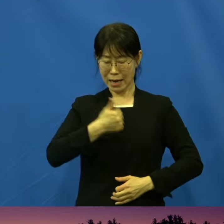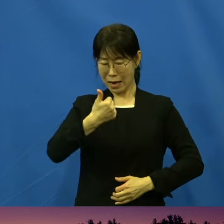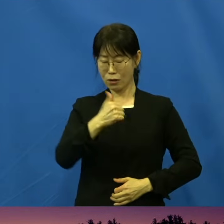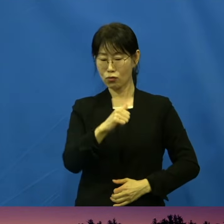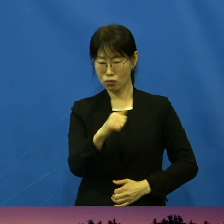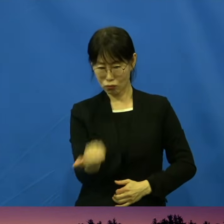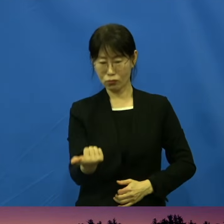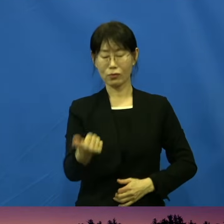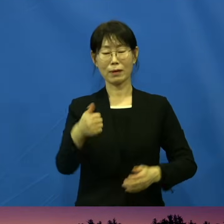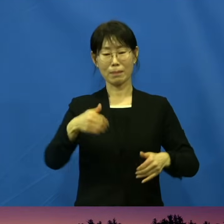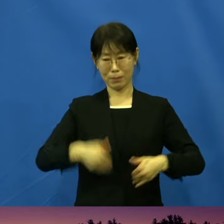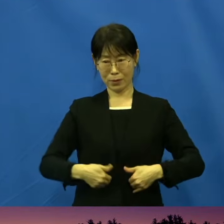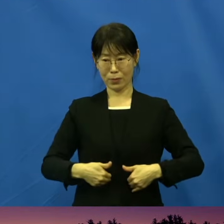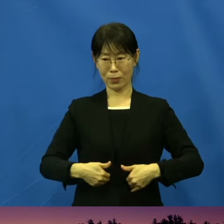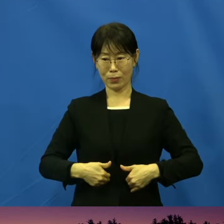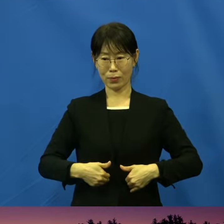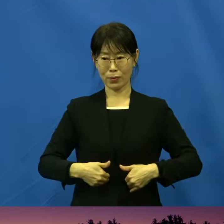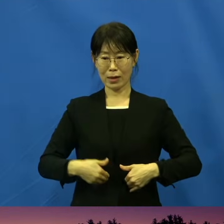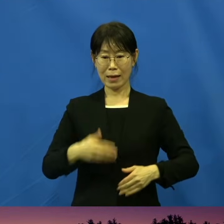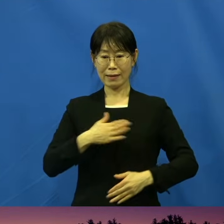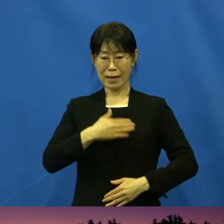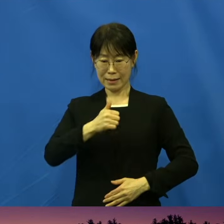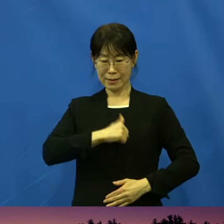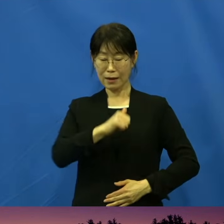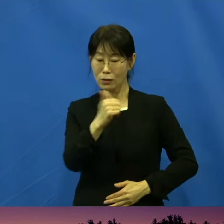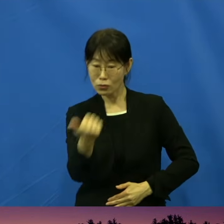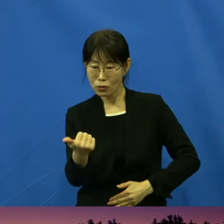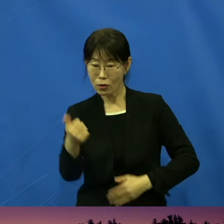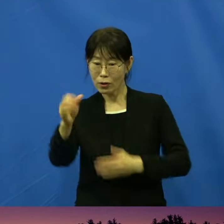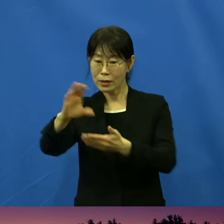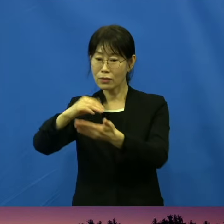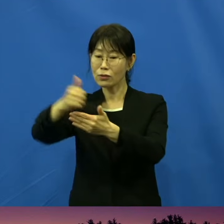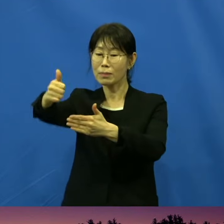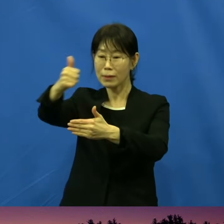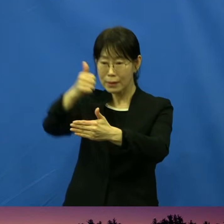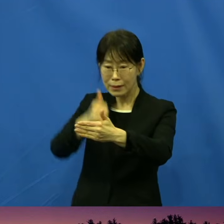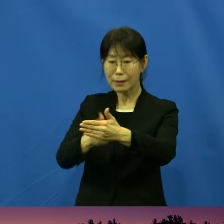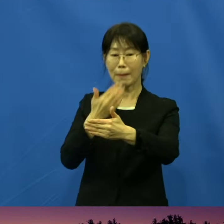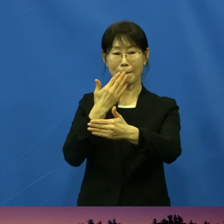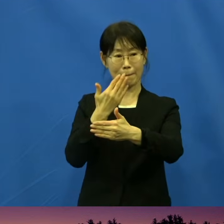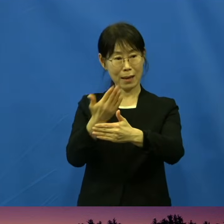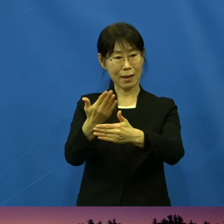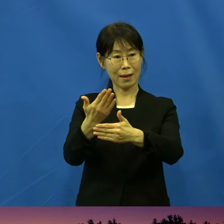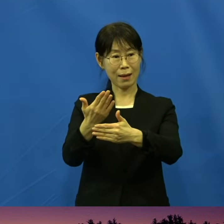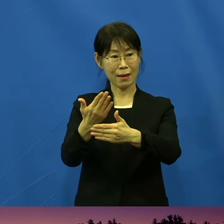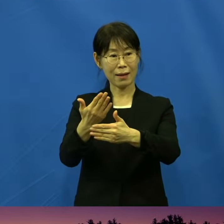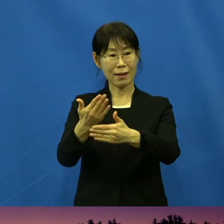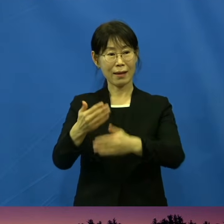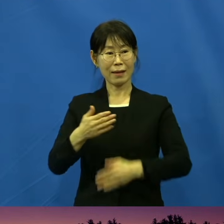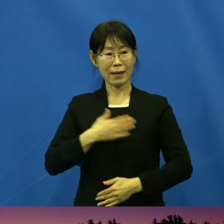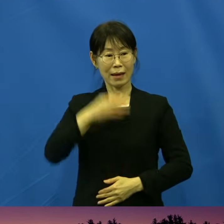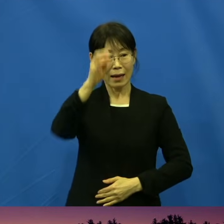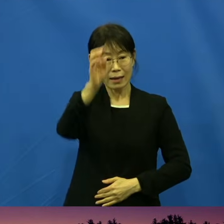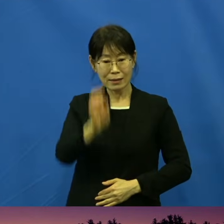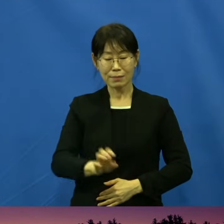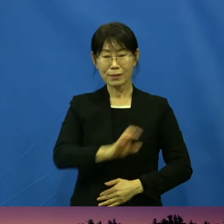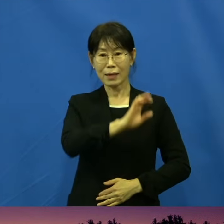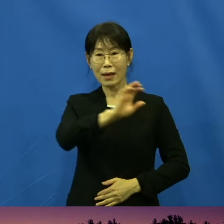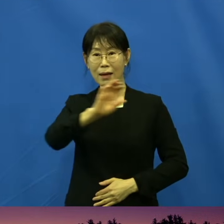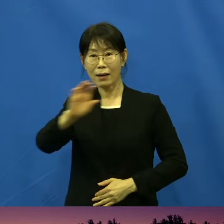여러분, 이것은 정말 중요한 원리예요. 여러분, 우리는 내가 그리스도와 함께 십자가에 못